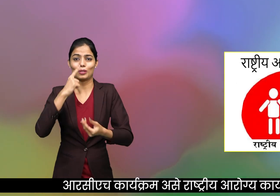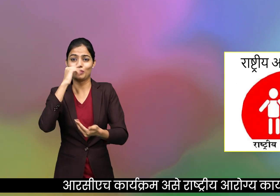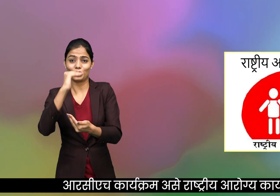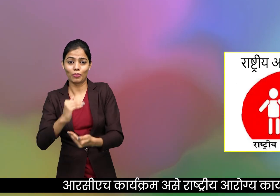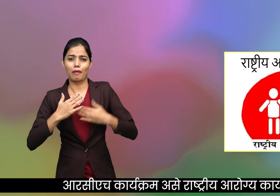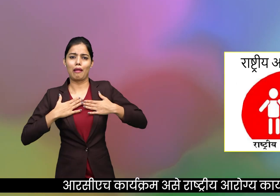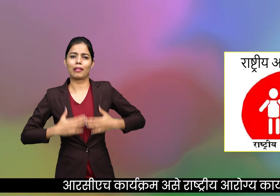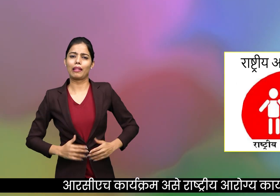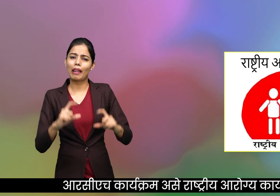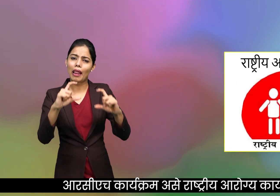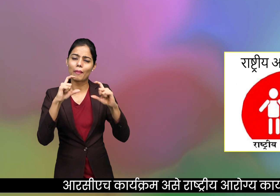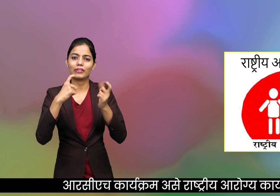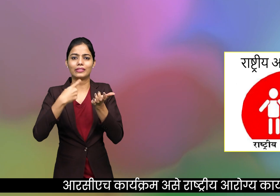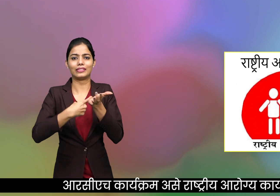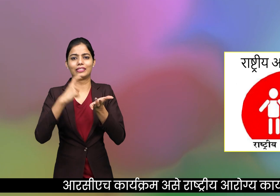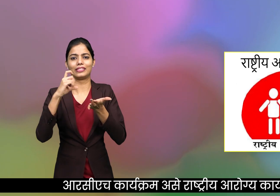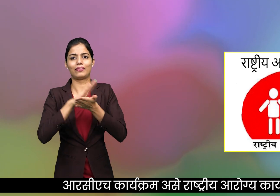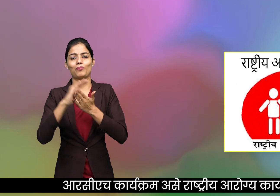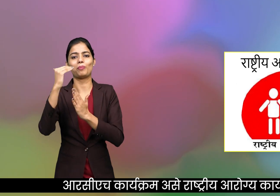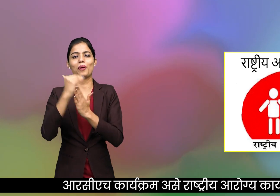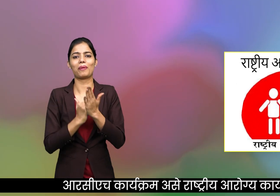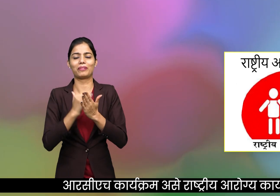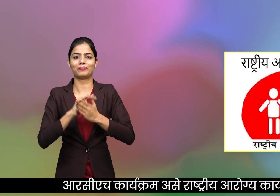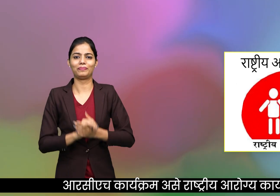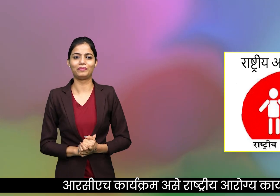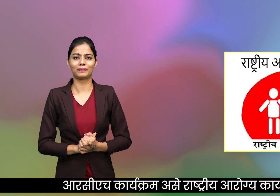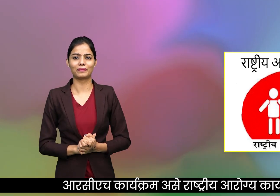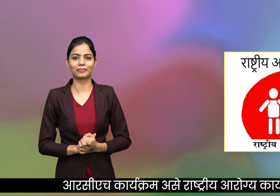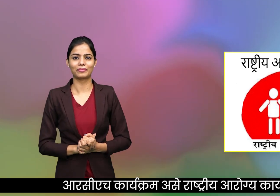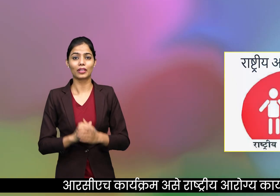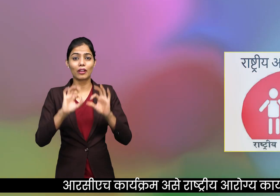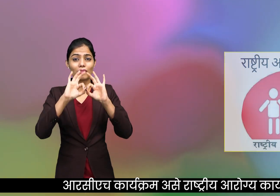RCH कार्यक्रम असे राष्ट्रीय आरोग्य कार्यक्रम सुरू केले.